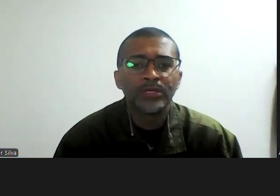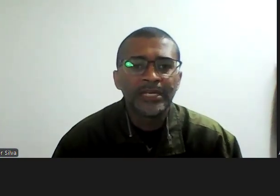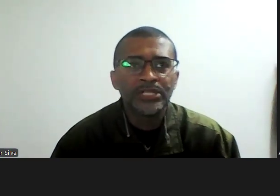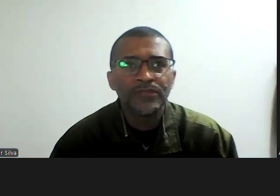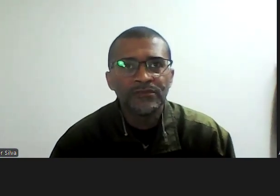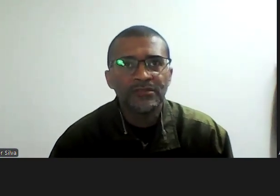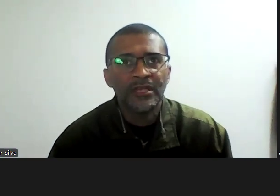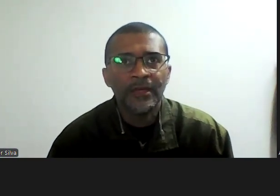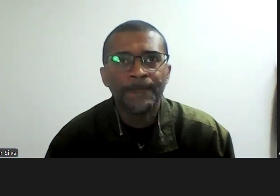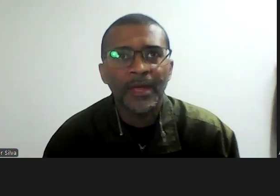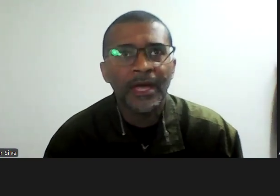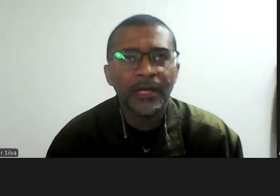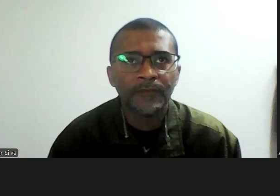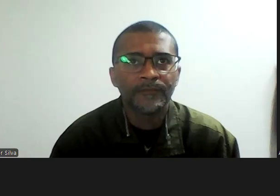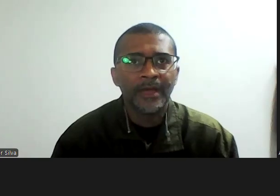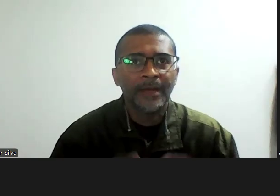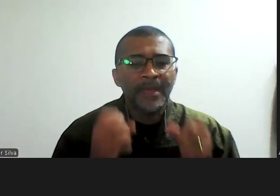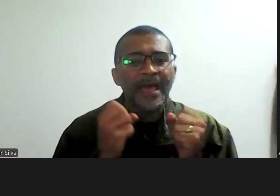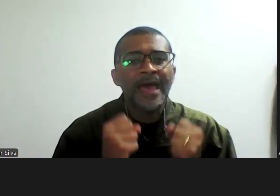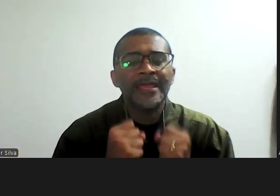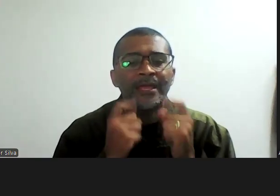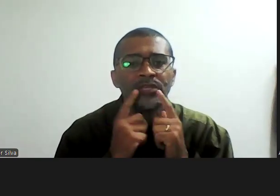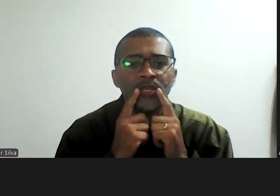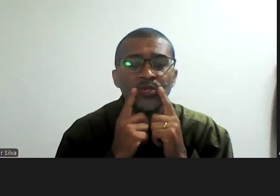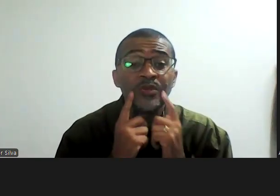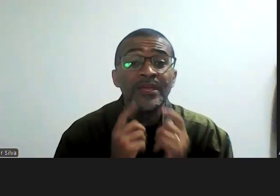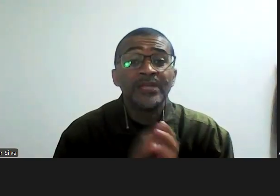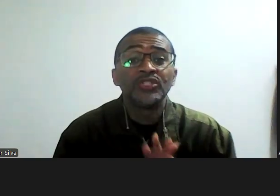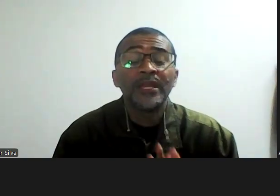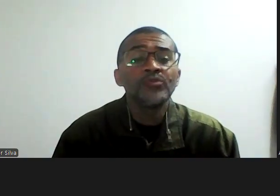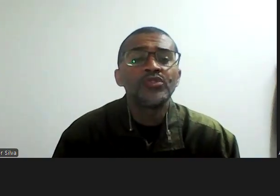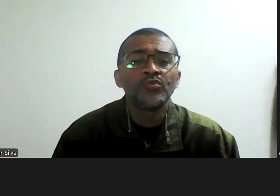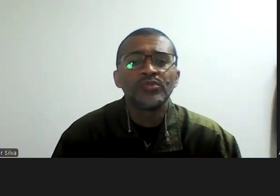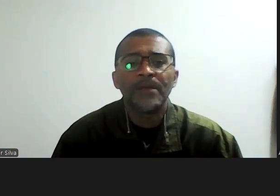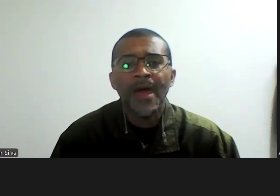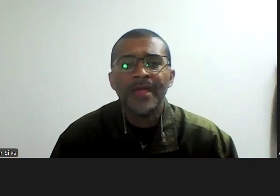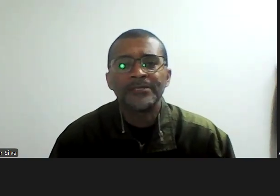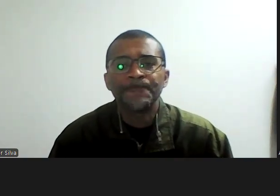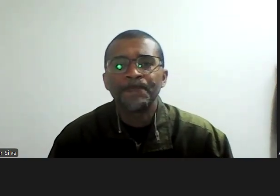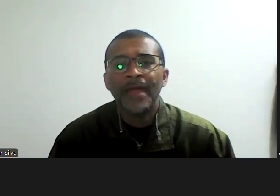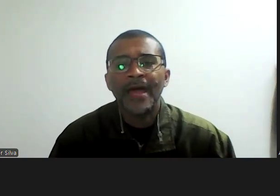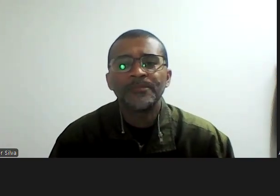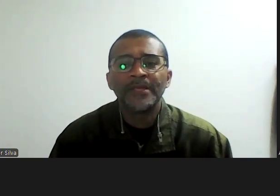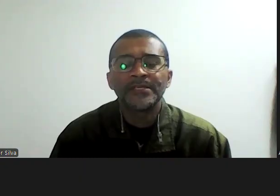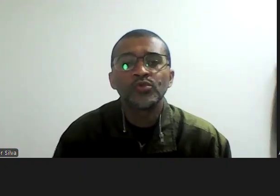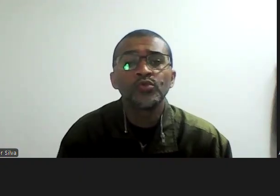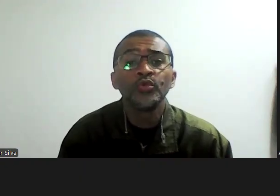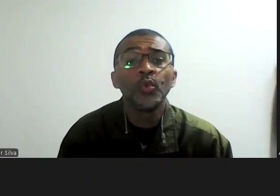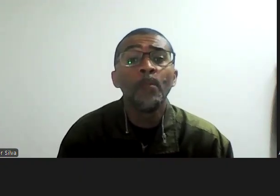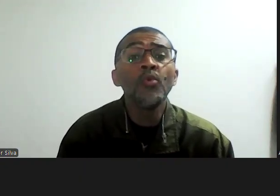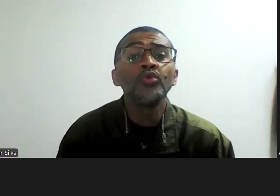que é importante você pegar aí é que é o seguinte: já não se usa mais a